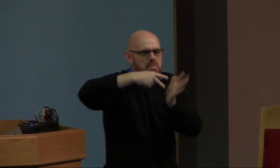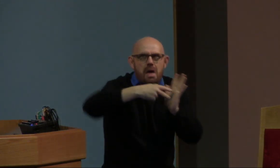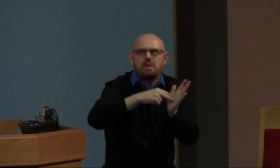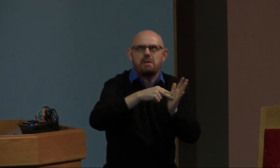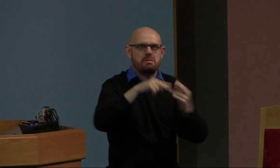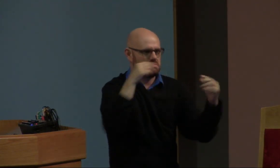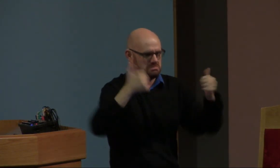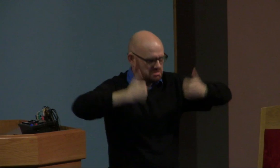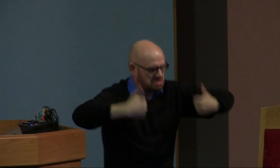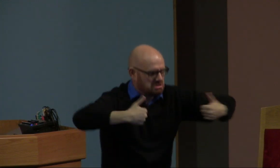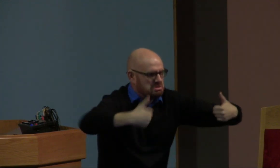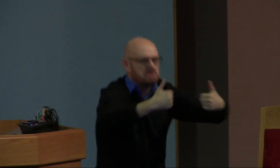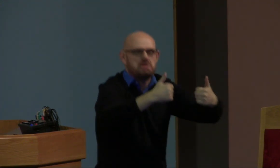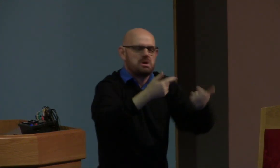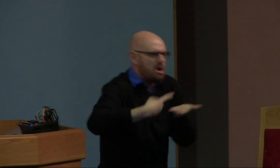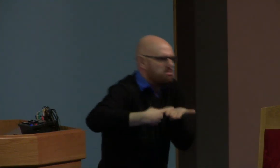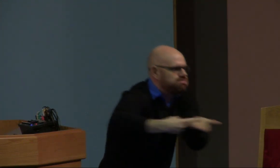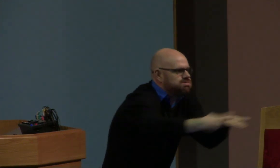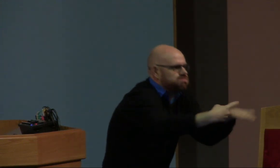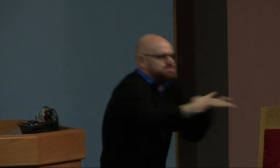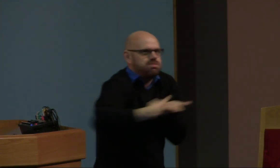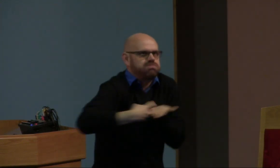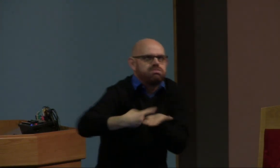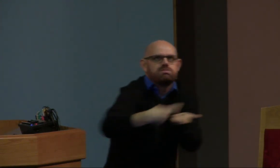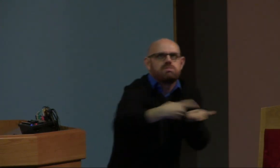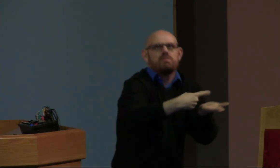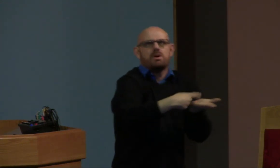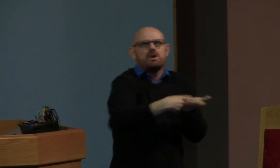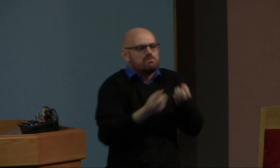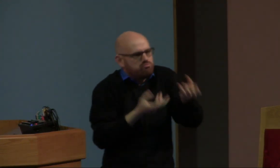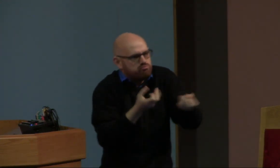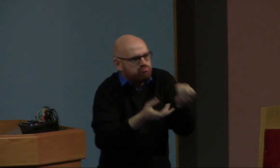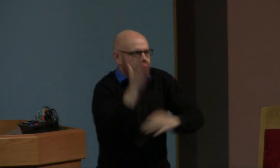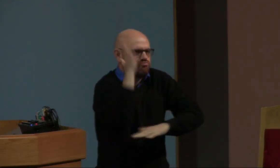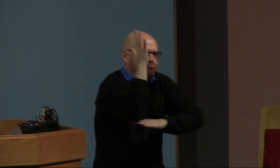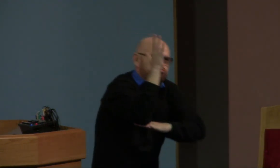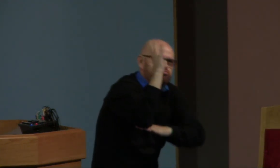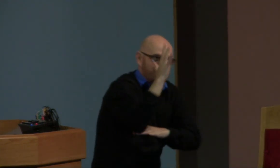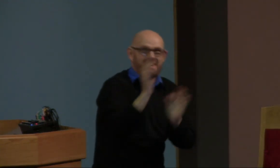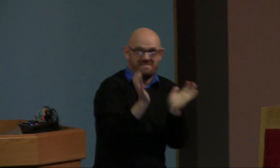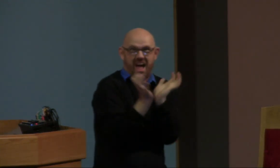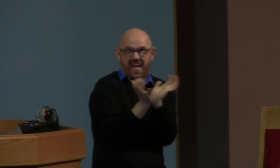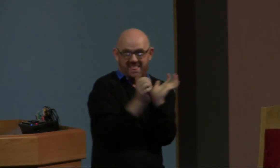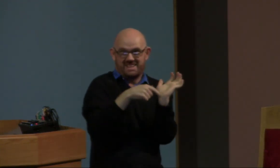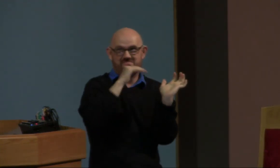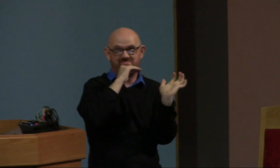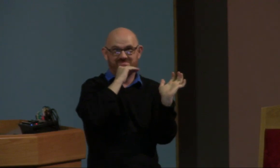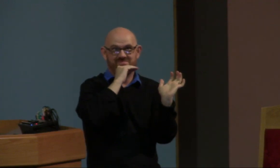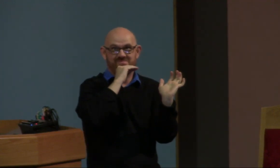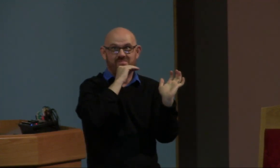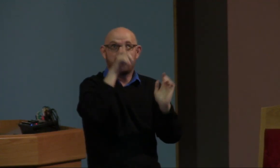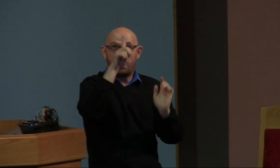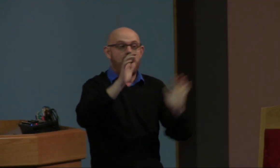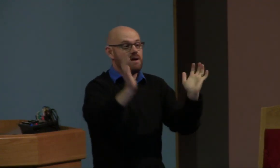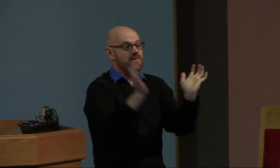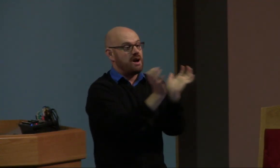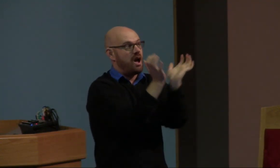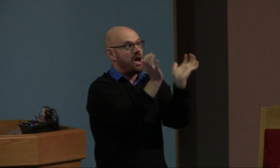Mense kom saam, hulle beplan en hulle sit en hulle is om 'n tafel en hulle bespreek en hulle gee idees en hulle gesels. So die een gebaar